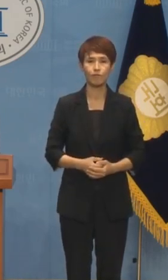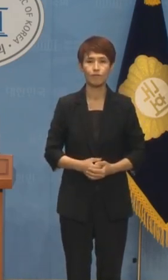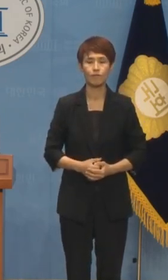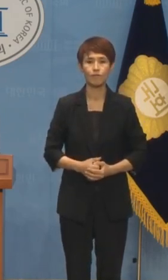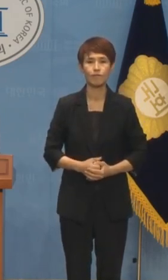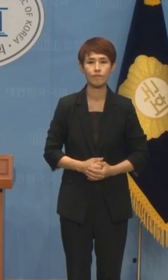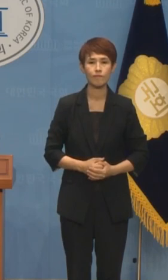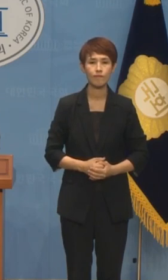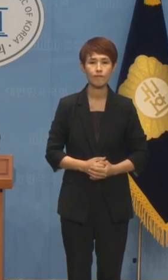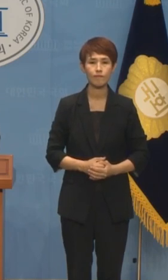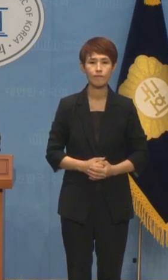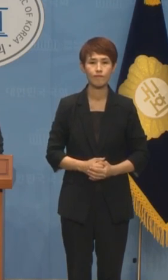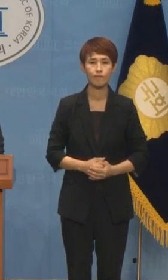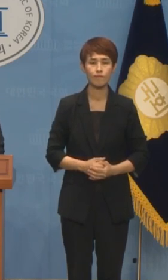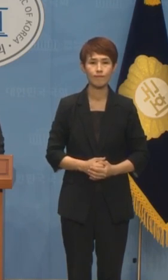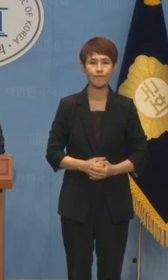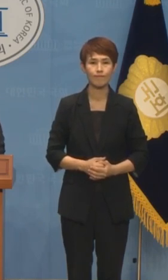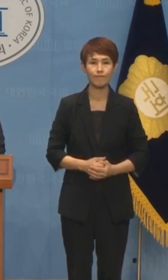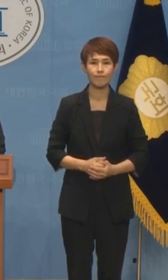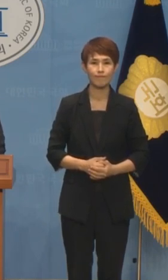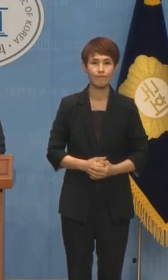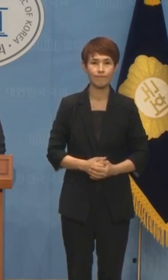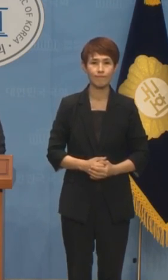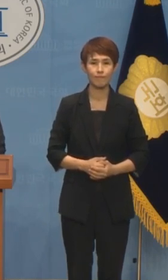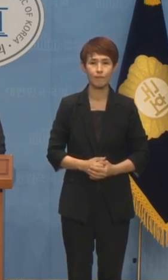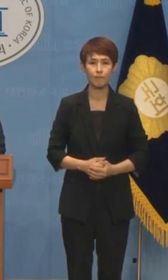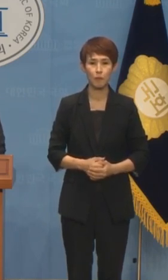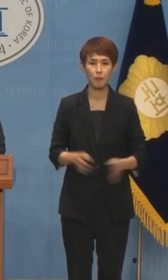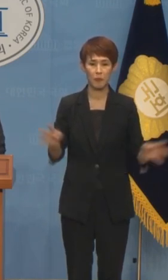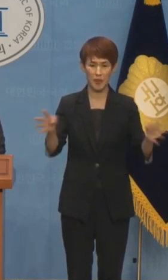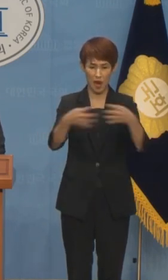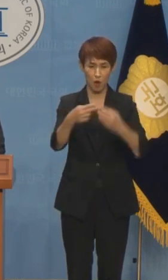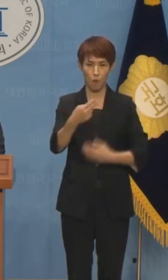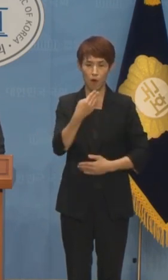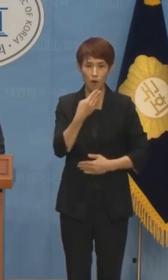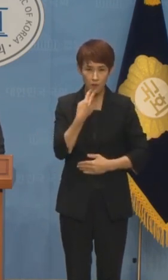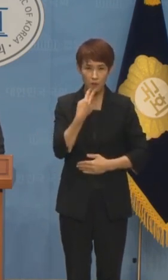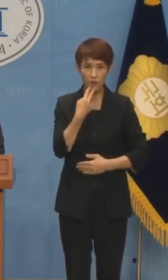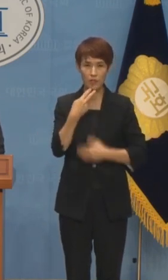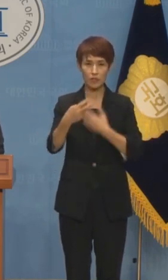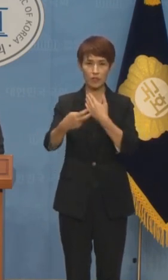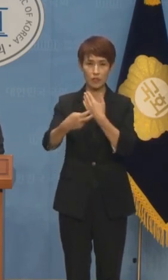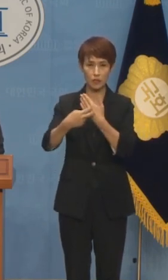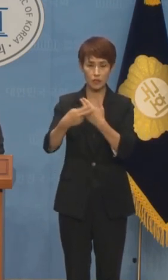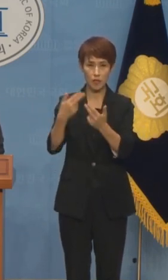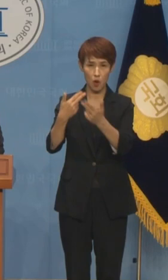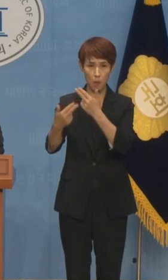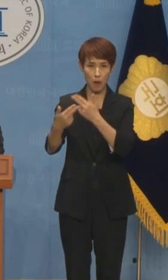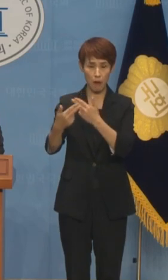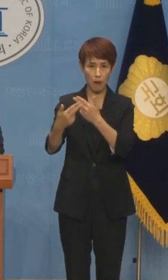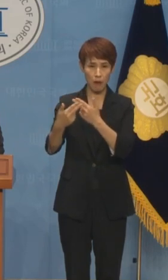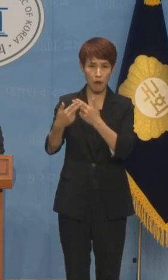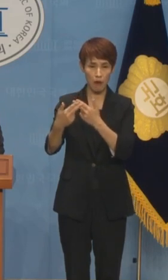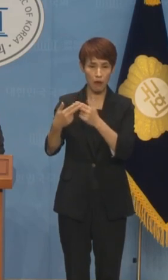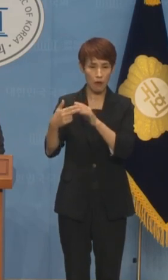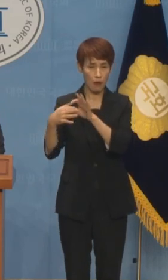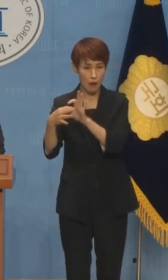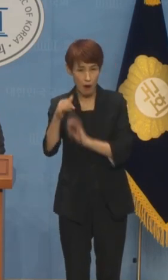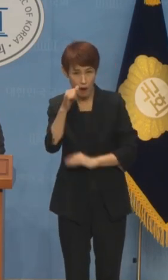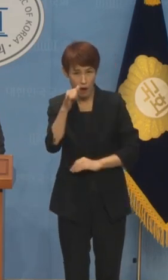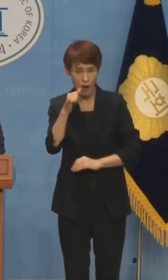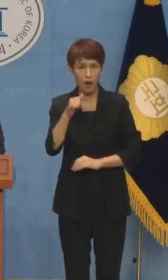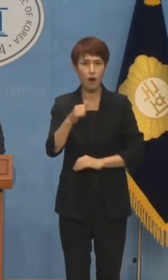다음 브리핑 이어서 하겠습니다. 타협 없는 의협에 연연하는 정부, 들어야 할 것은